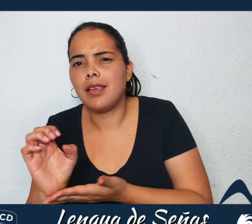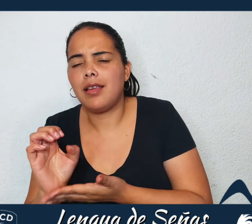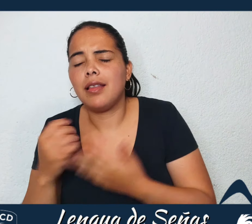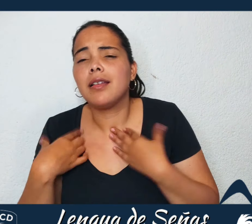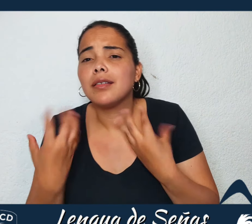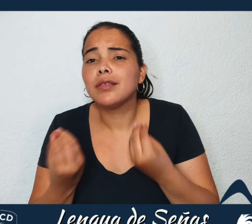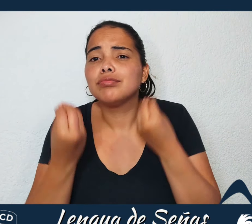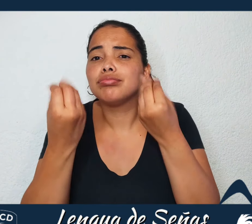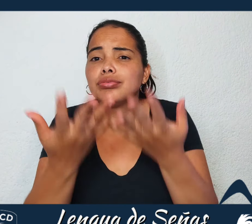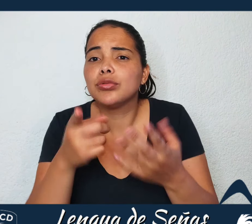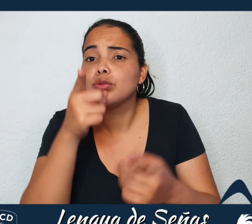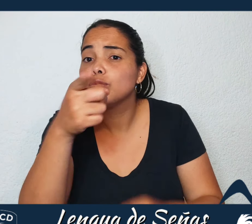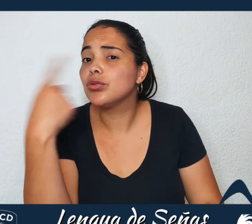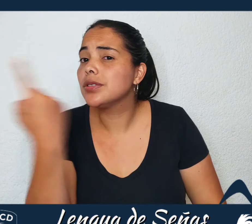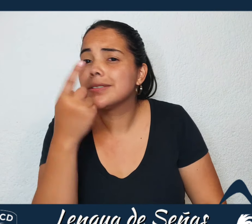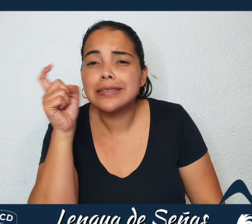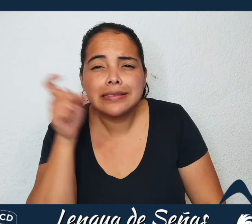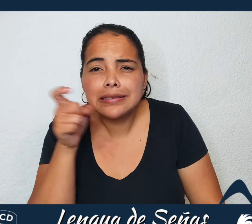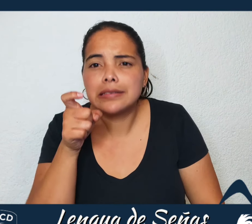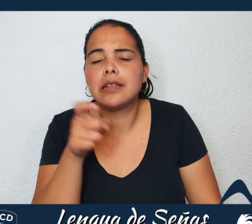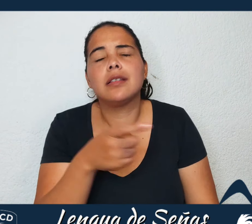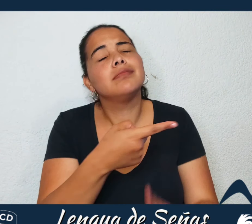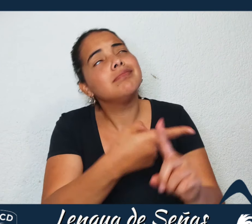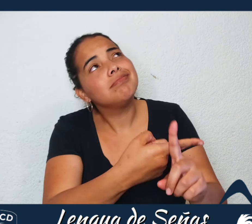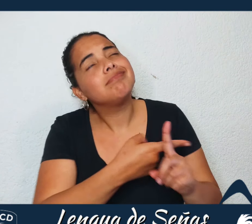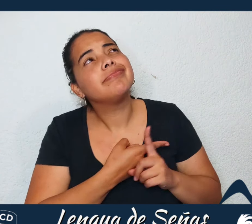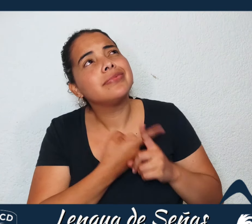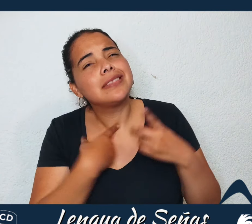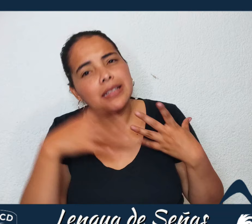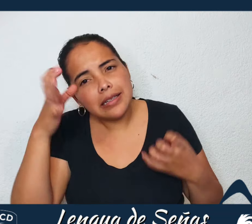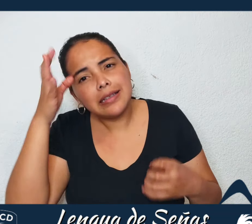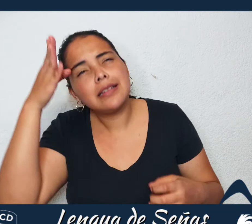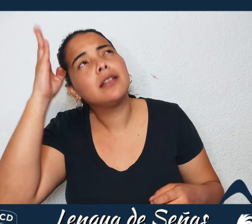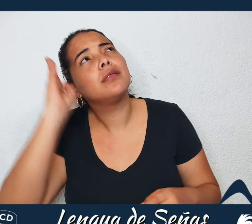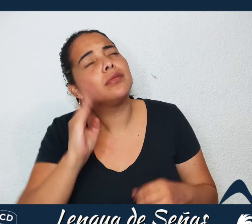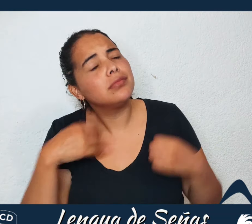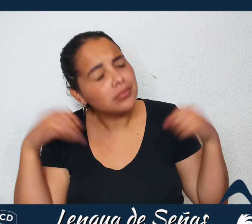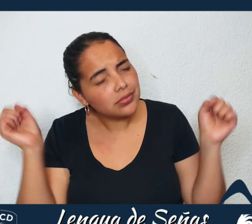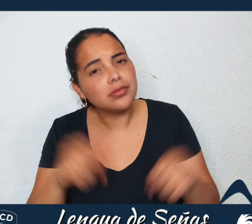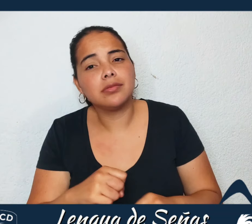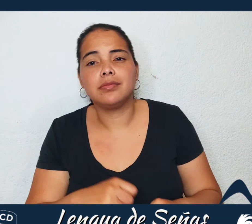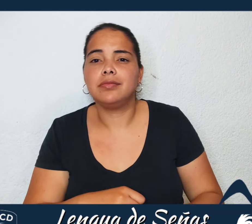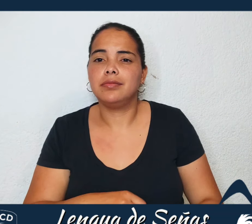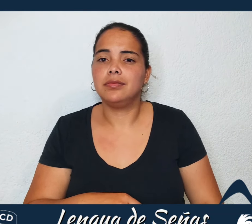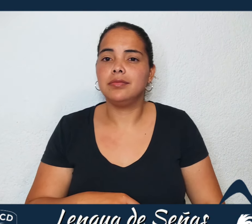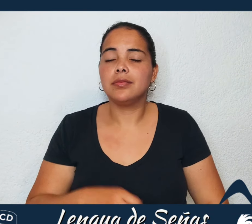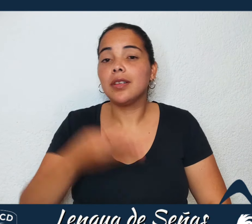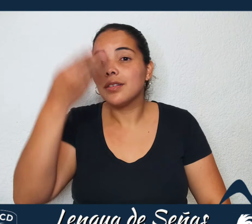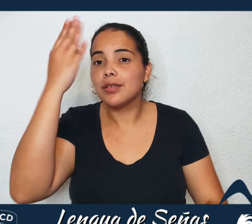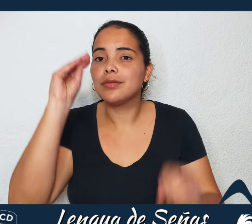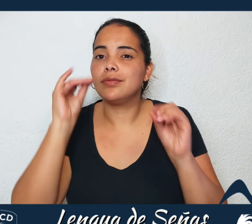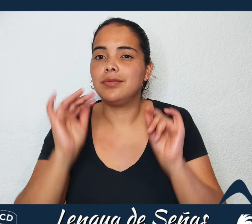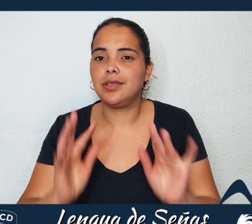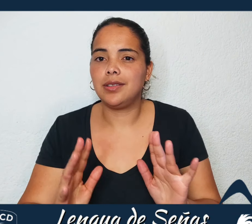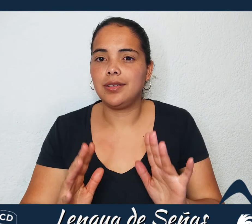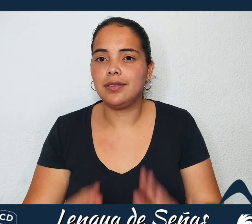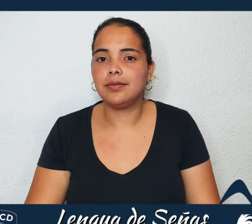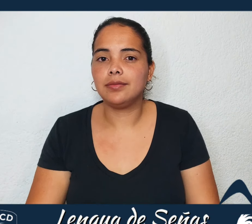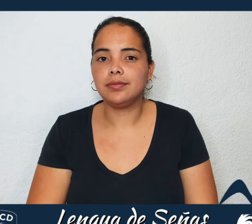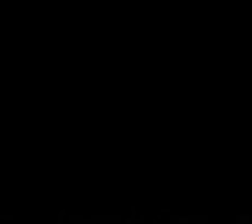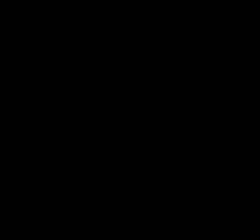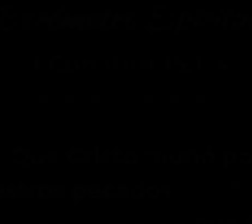lo cumplió. Lo único que usted tiene que hacer es creerlo con firmeza. Que Dios le bendiga.